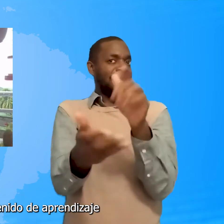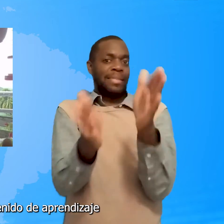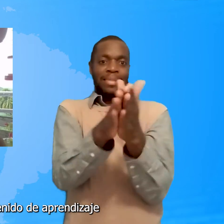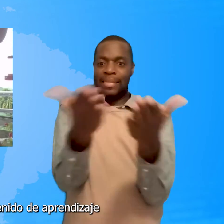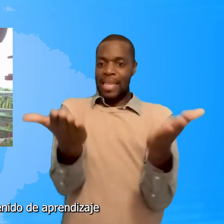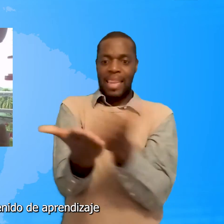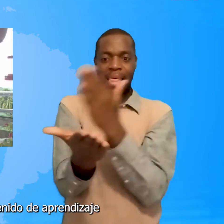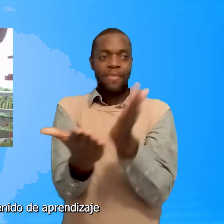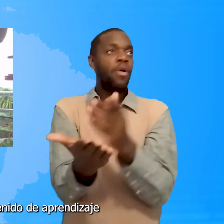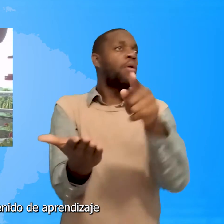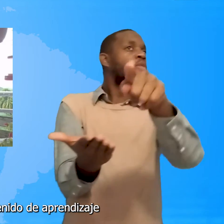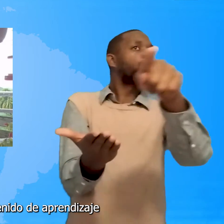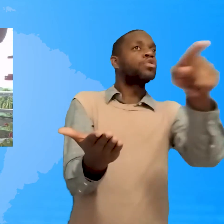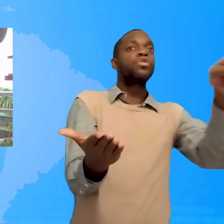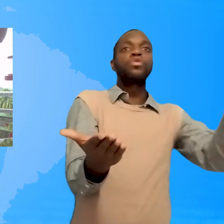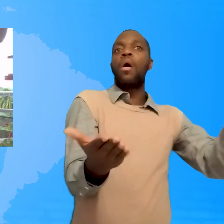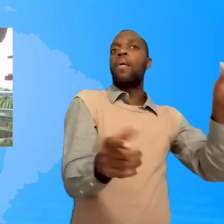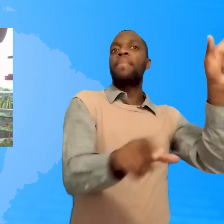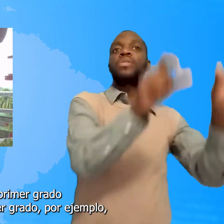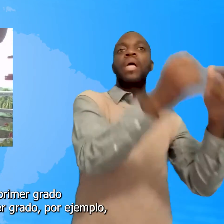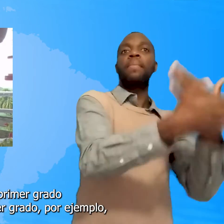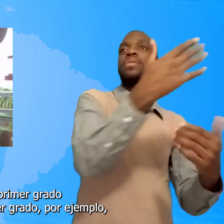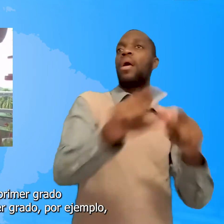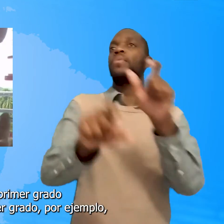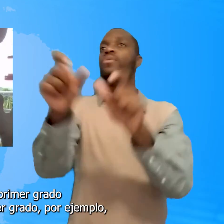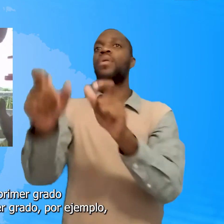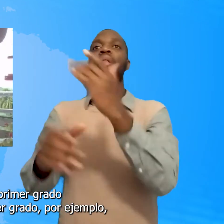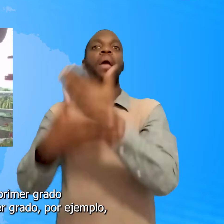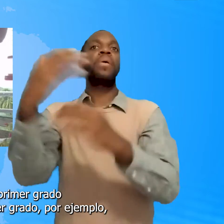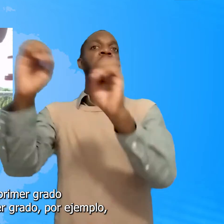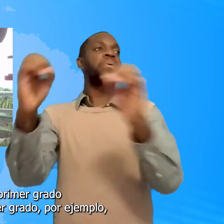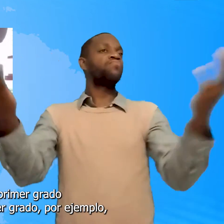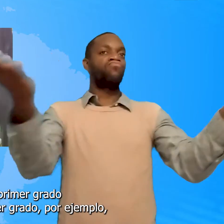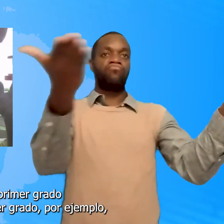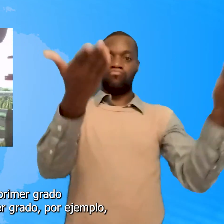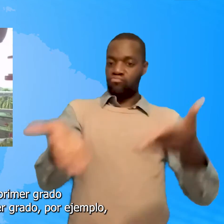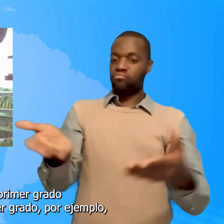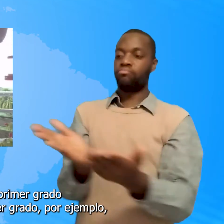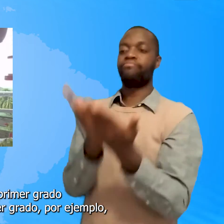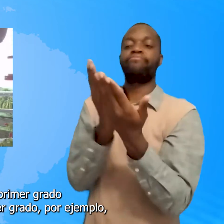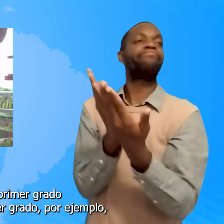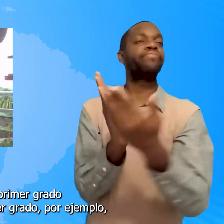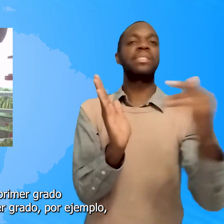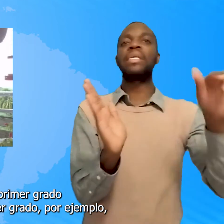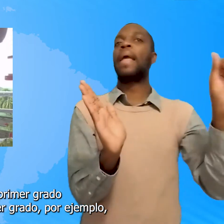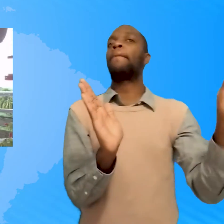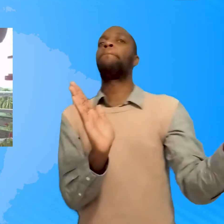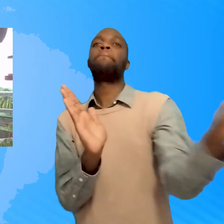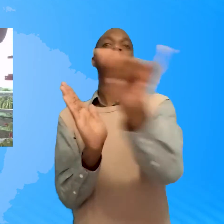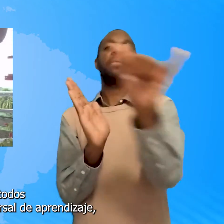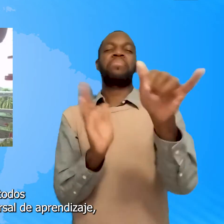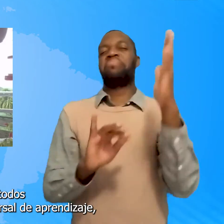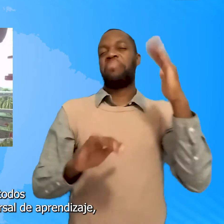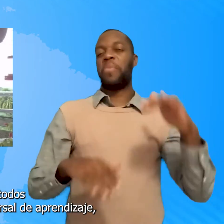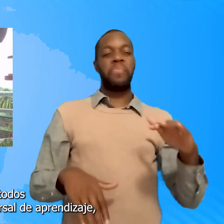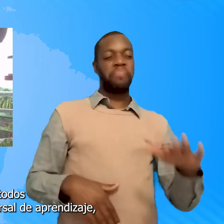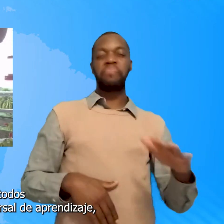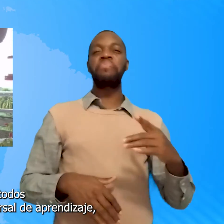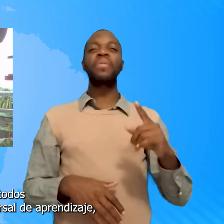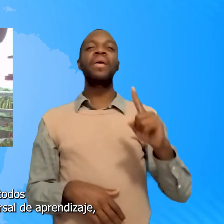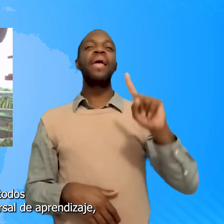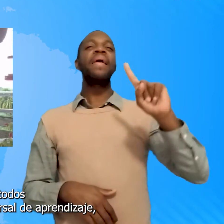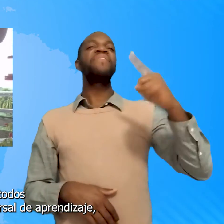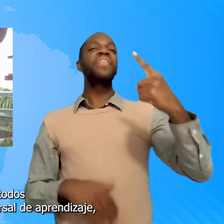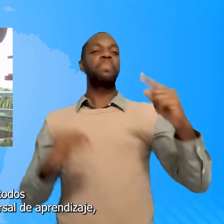el contenido de aprendizaje del libro del primer grado o el manual del primer grado, por ejemplo, para